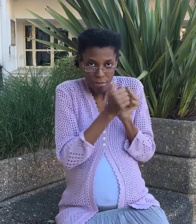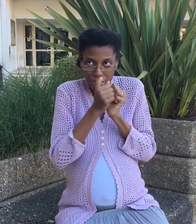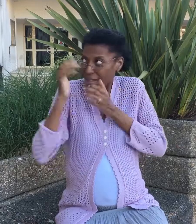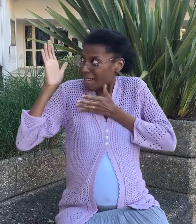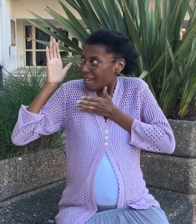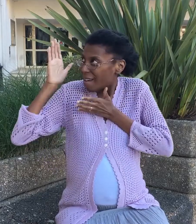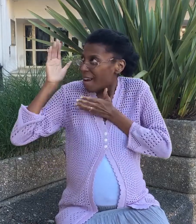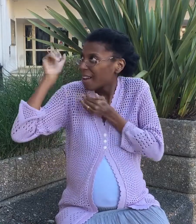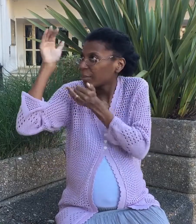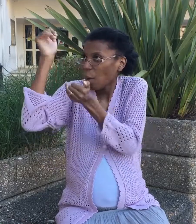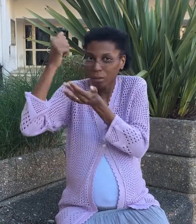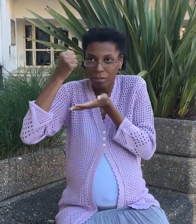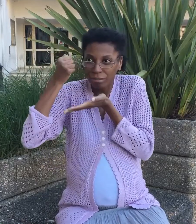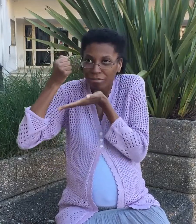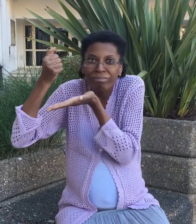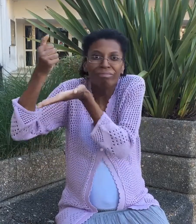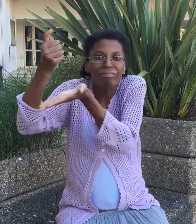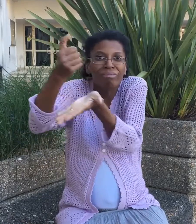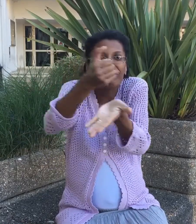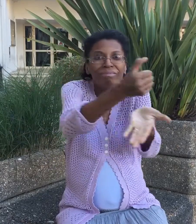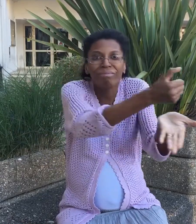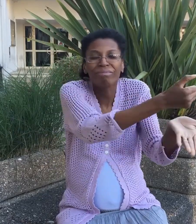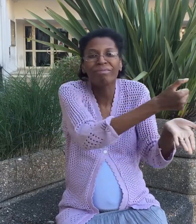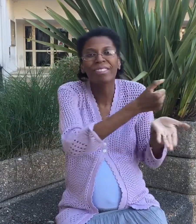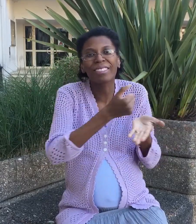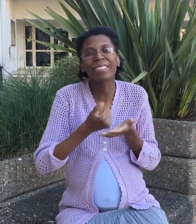Ensemble, porteurs d'espérance.